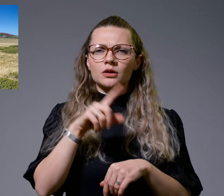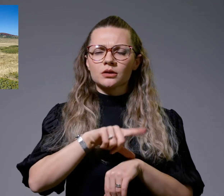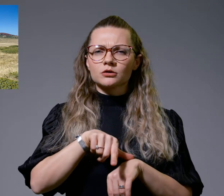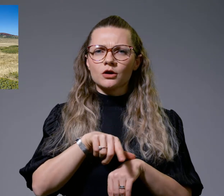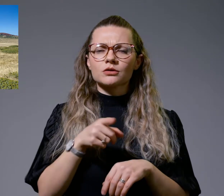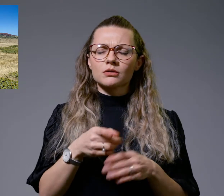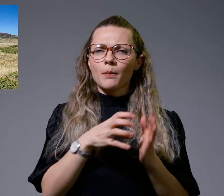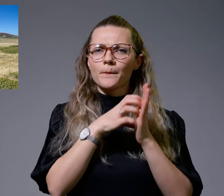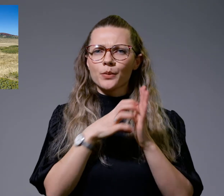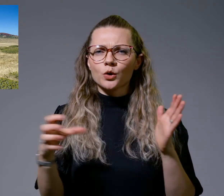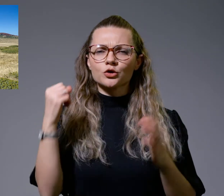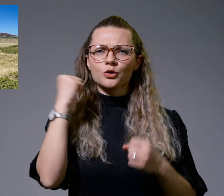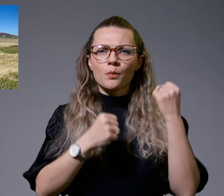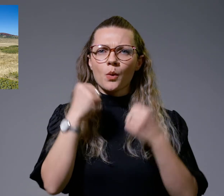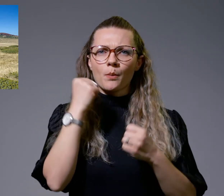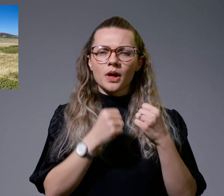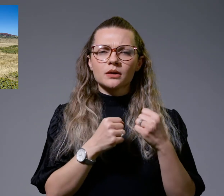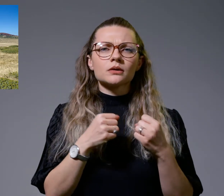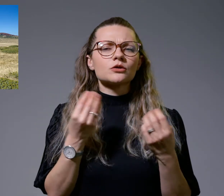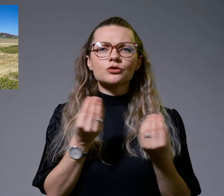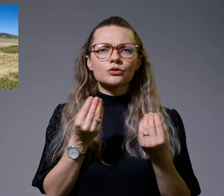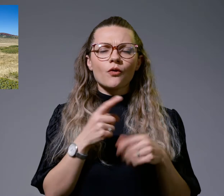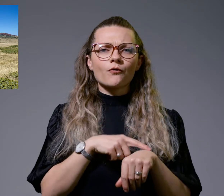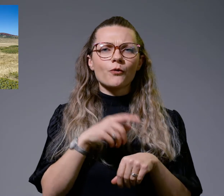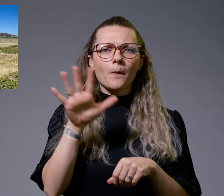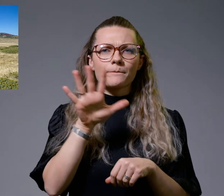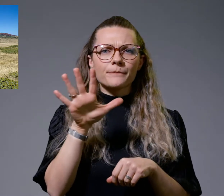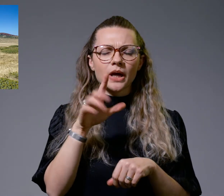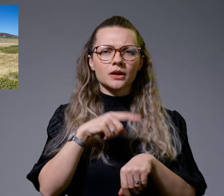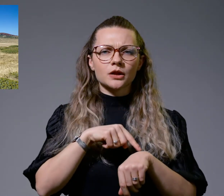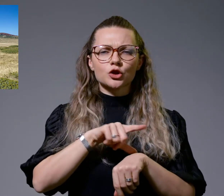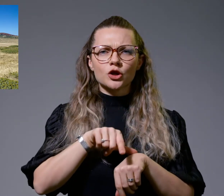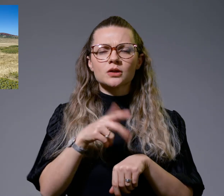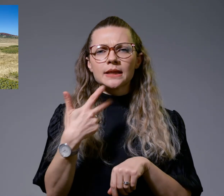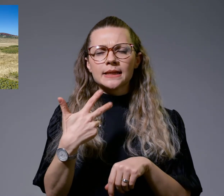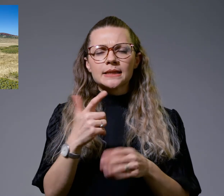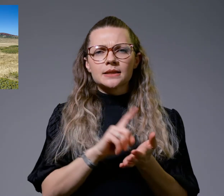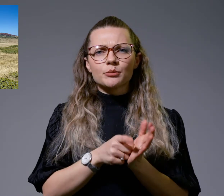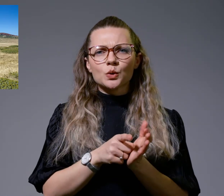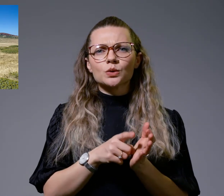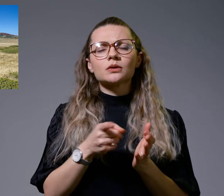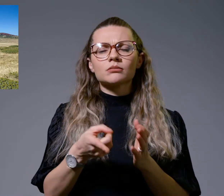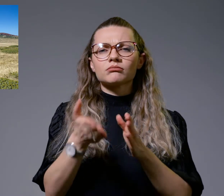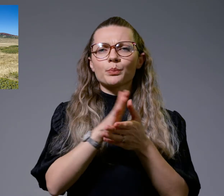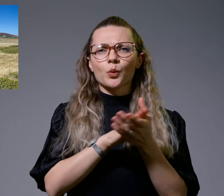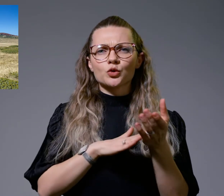продолжило гранатирањето, пошто во 5 часот и 30 минути започнал